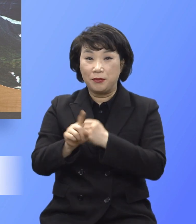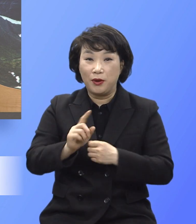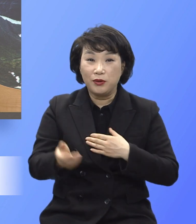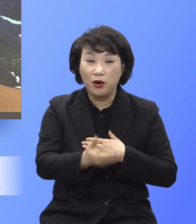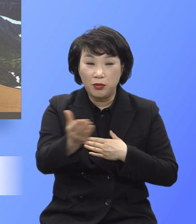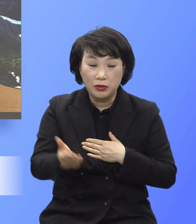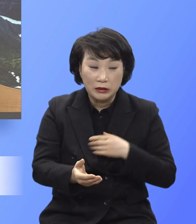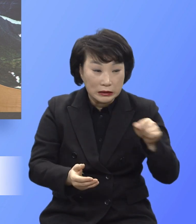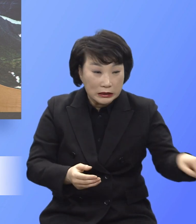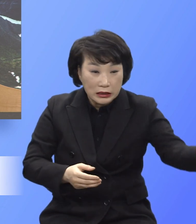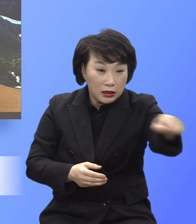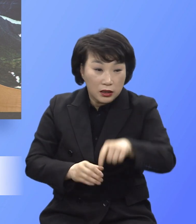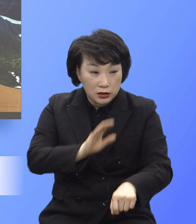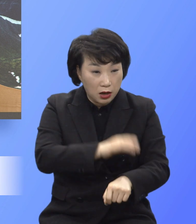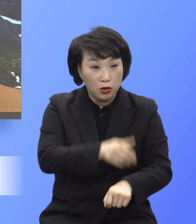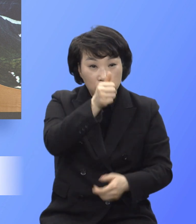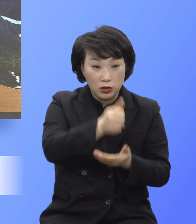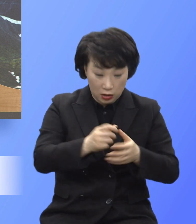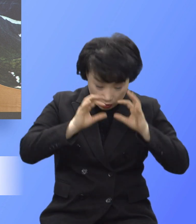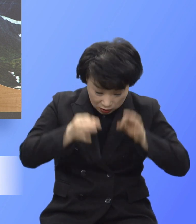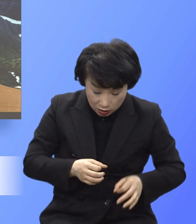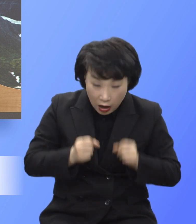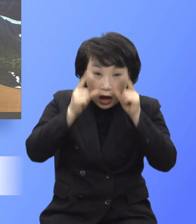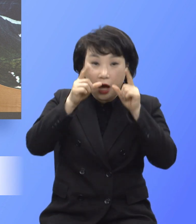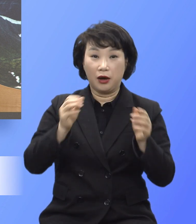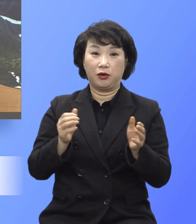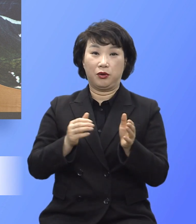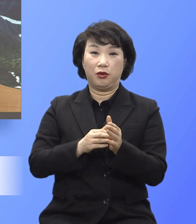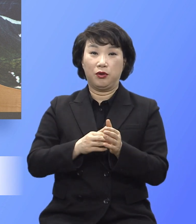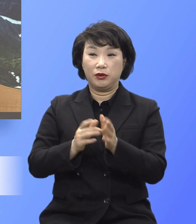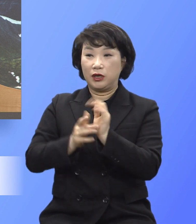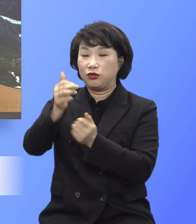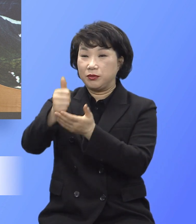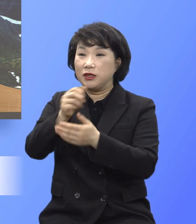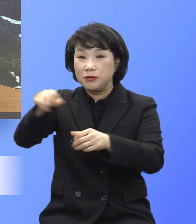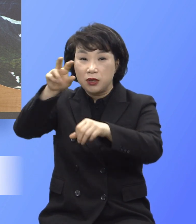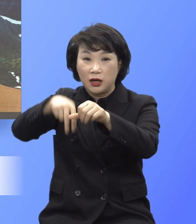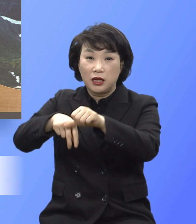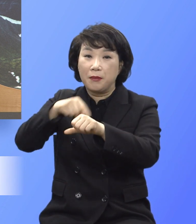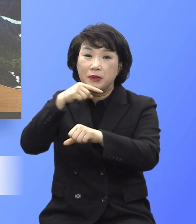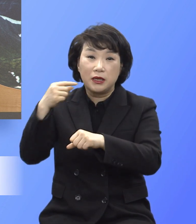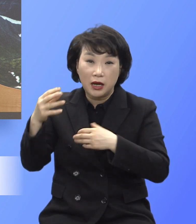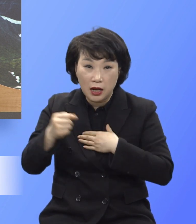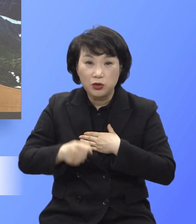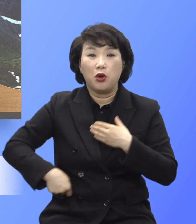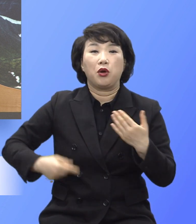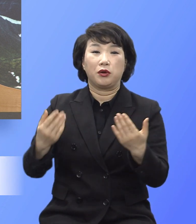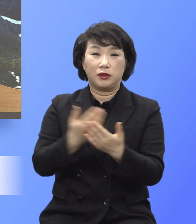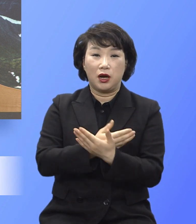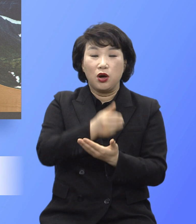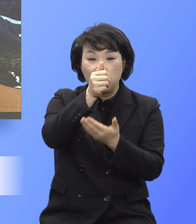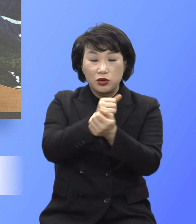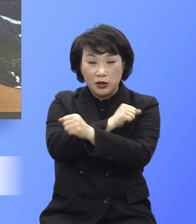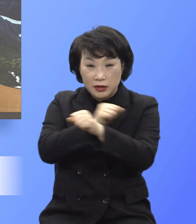그 잘못한 죄가 내가 있다 깨닫고 예수 십자가에서 흘린 피 앞에 회개하고